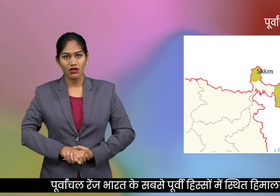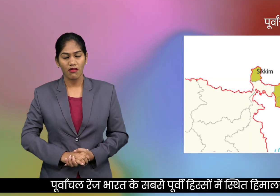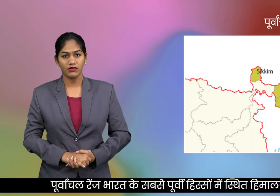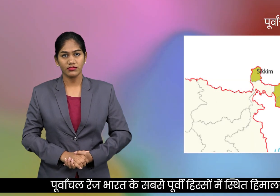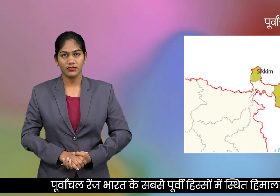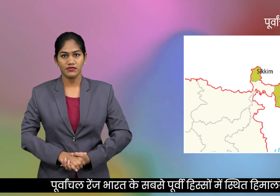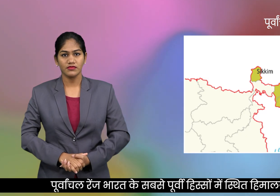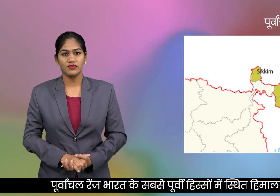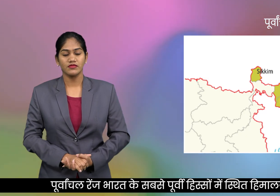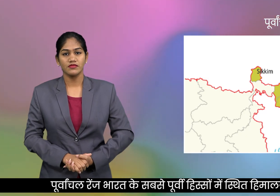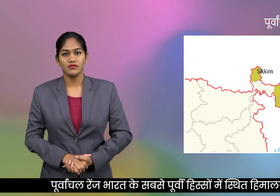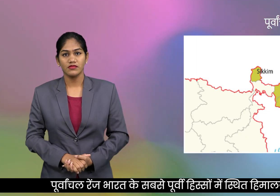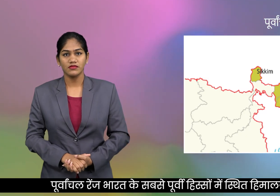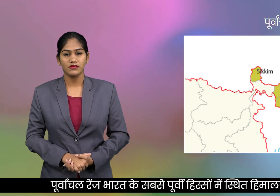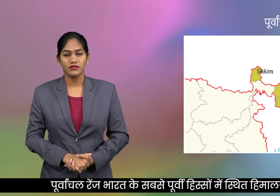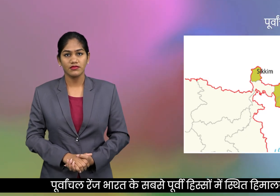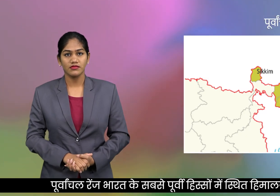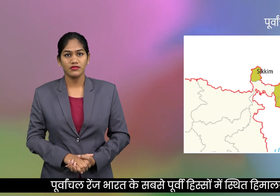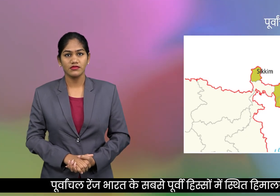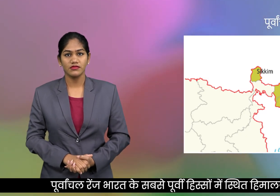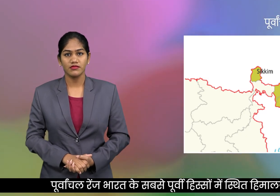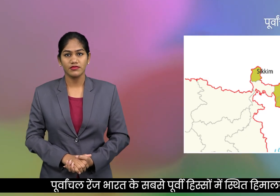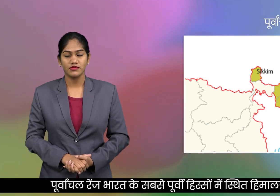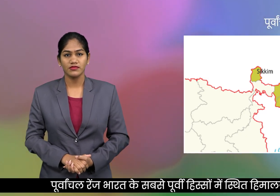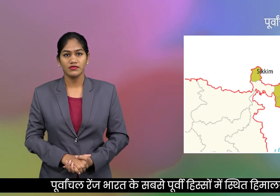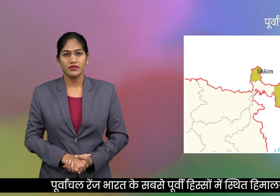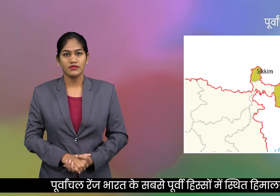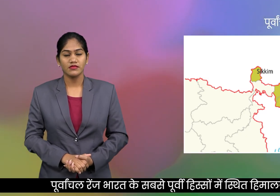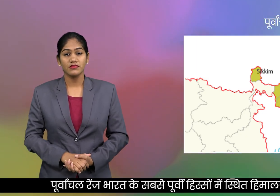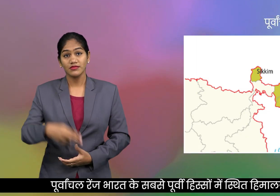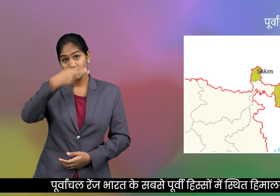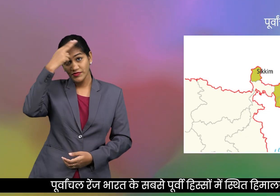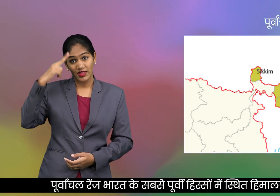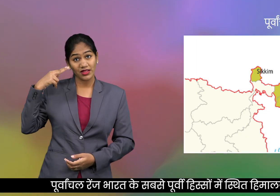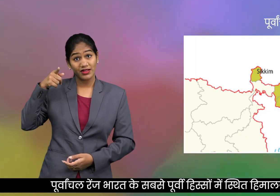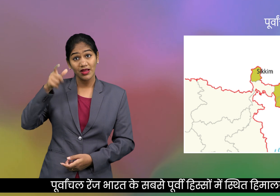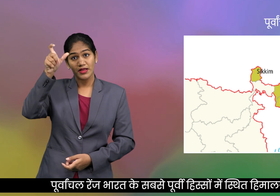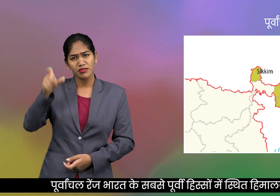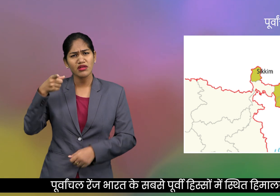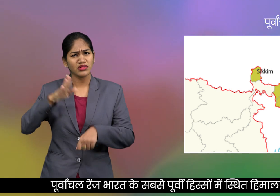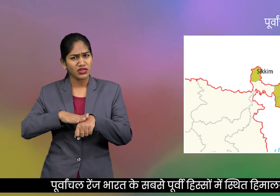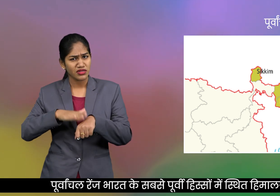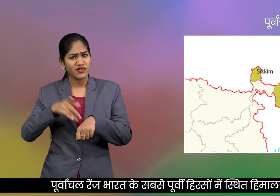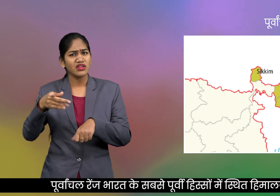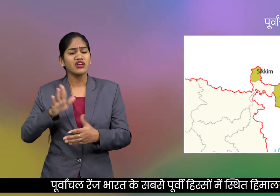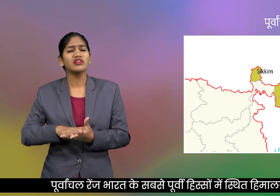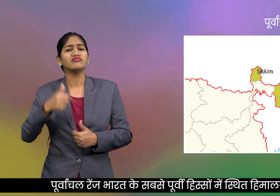पूर्वांचल रेंज भारत के सबसे पूर्वी हिस्सों में स्थित हिमालय का पूर्वी विस्तार है।